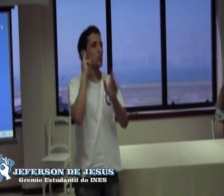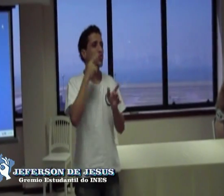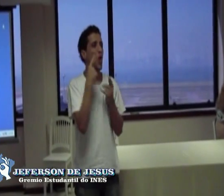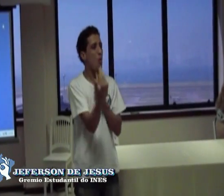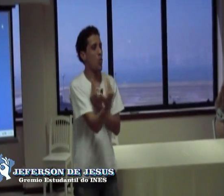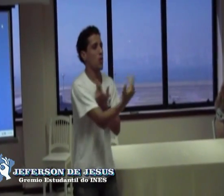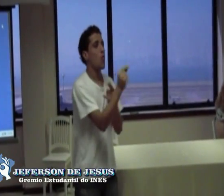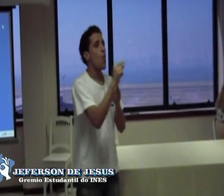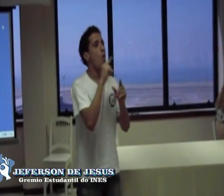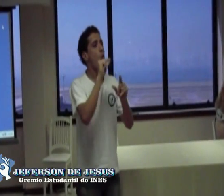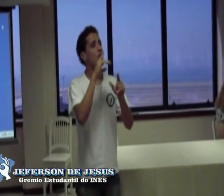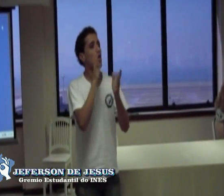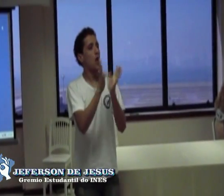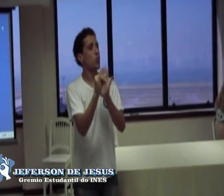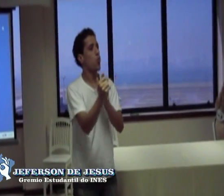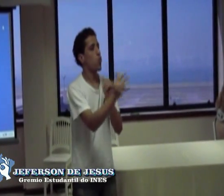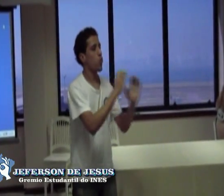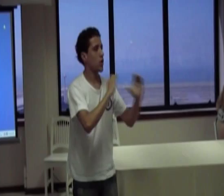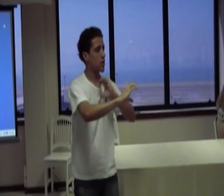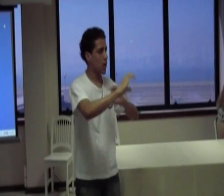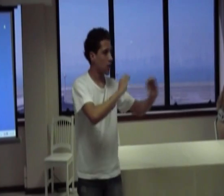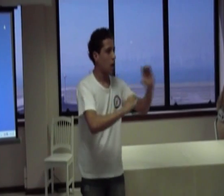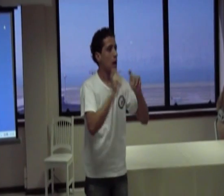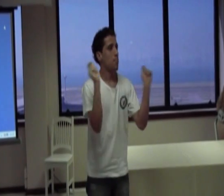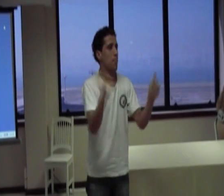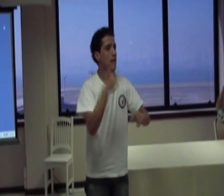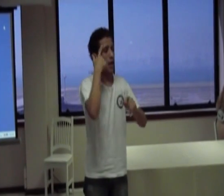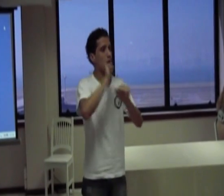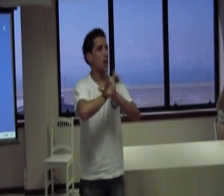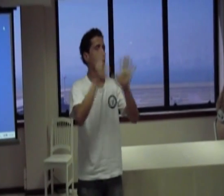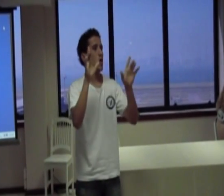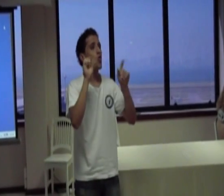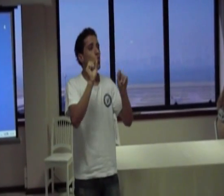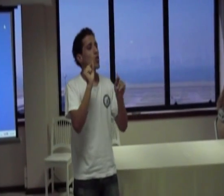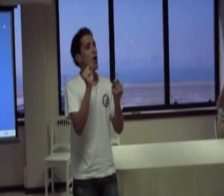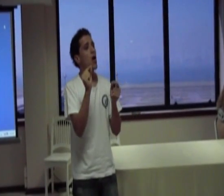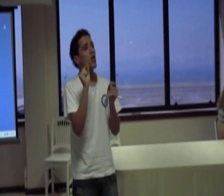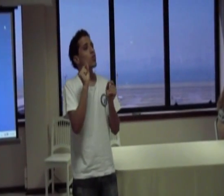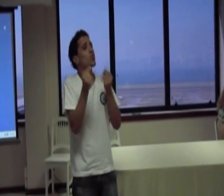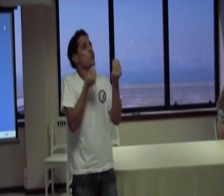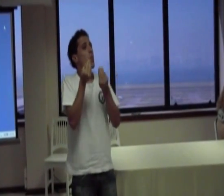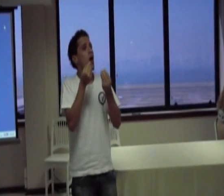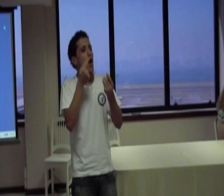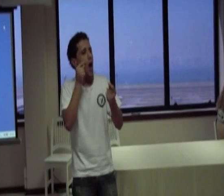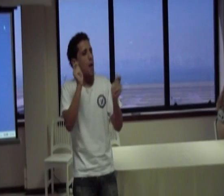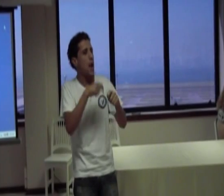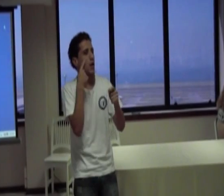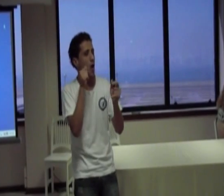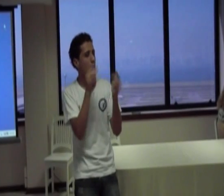opinião a respeito da identidade surda, nós não somos a favor da inclusão pela forma de comunicação livre de expressão através da